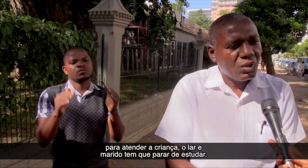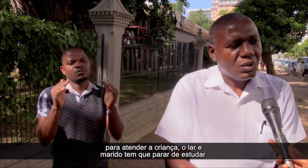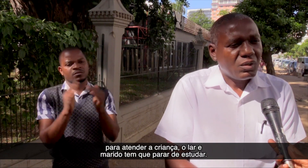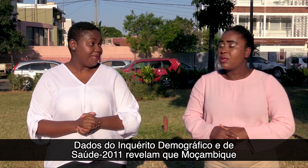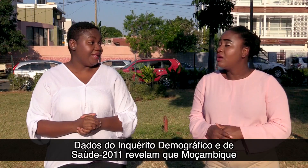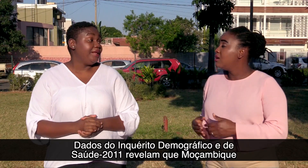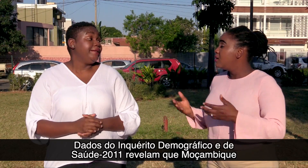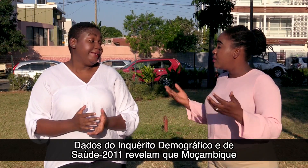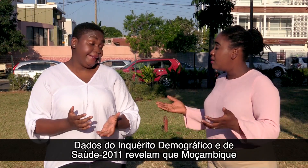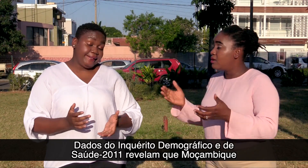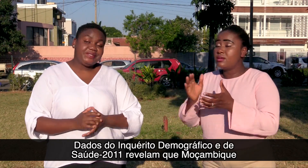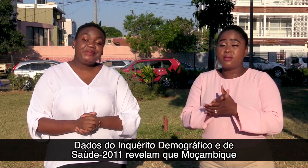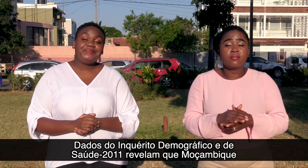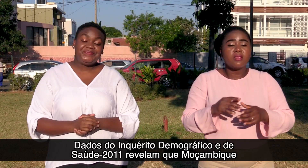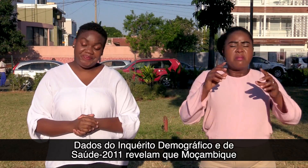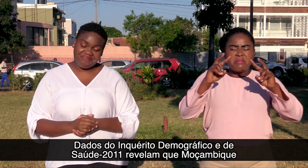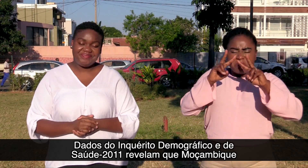marido.